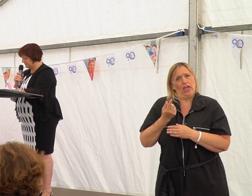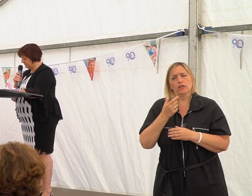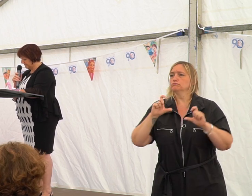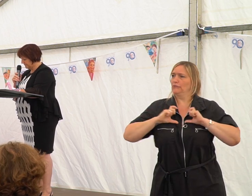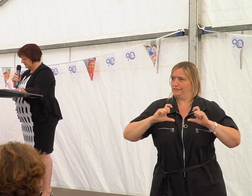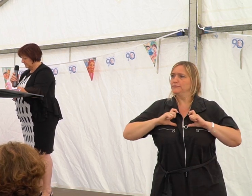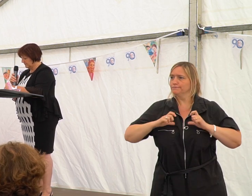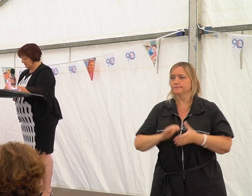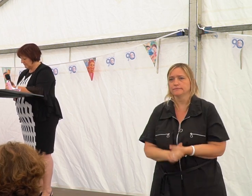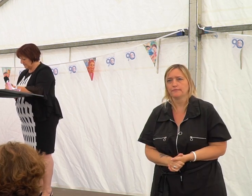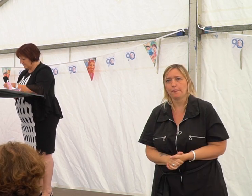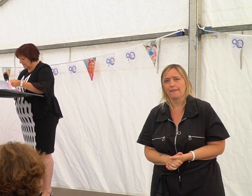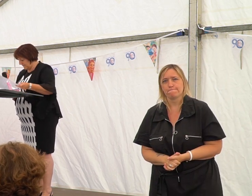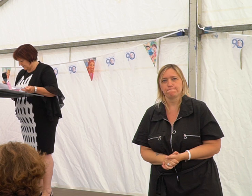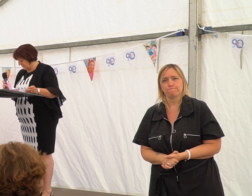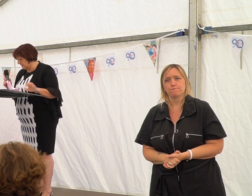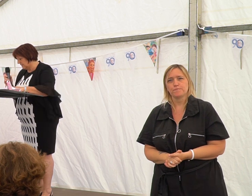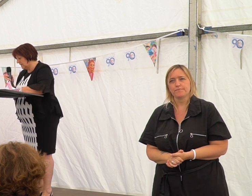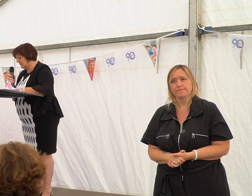Marlier.